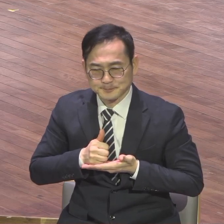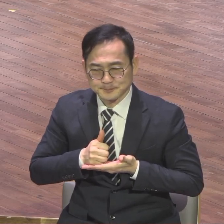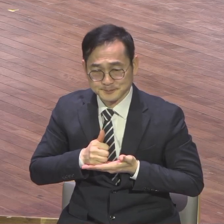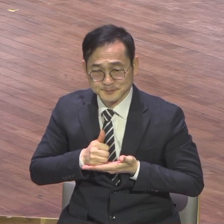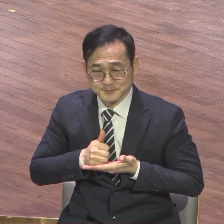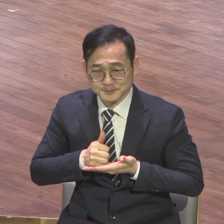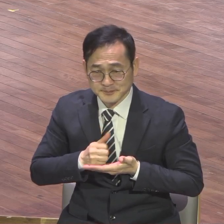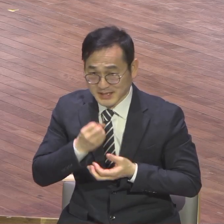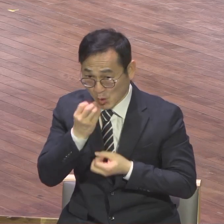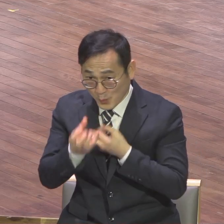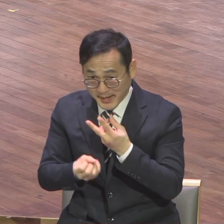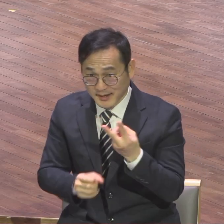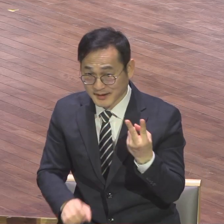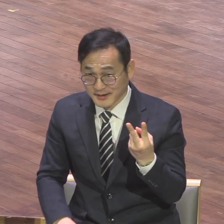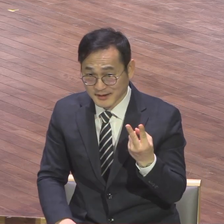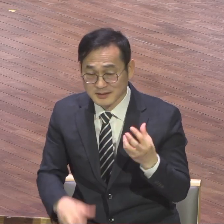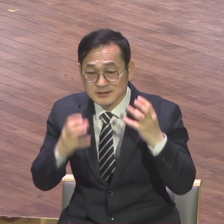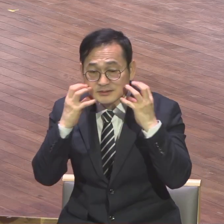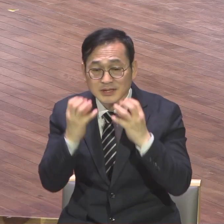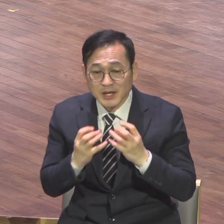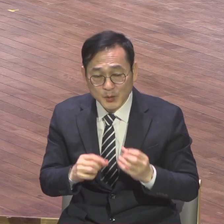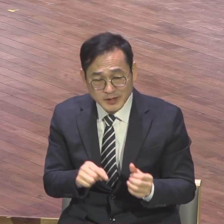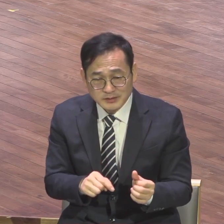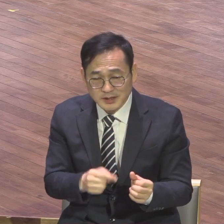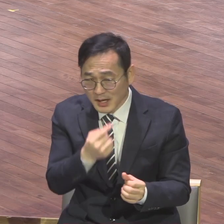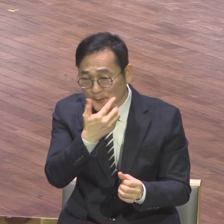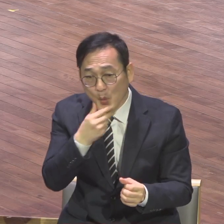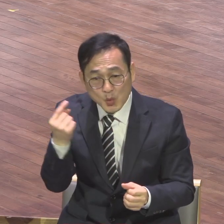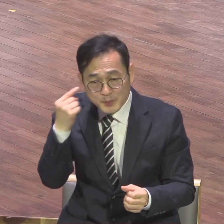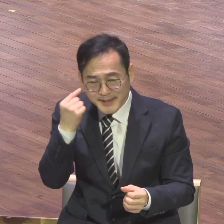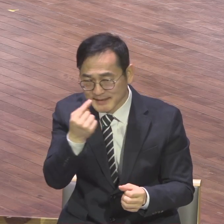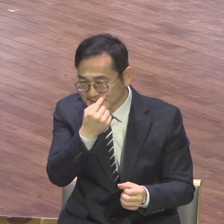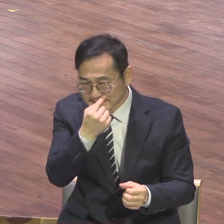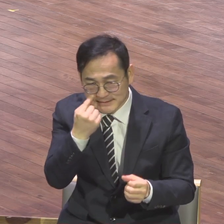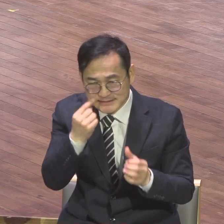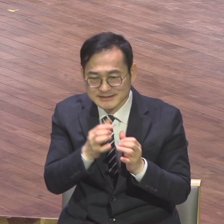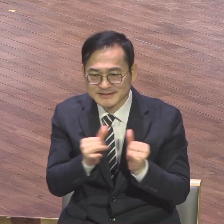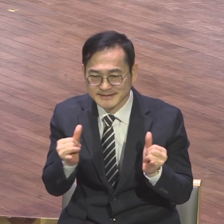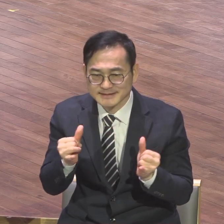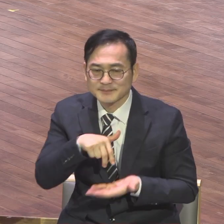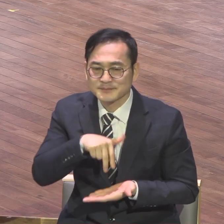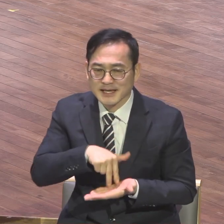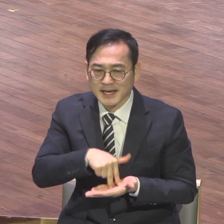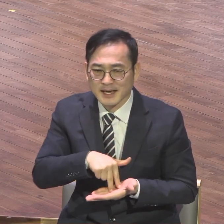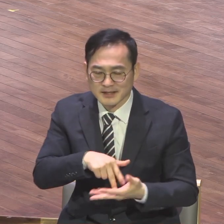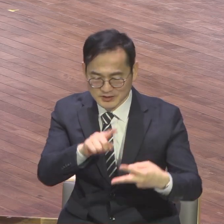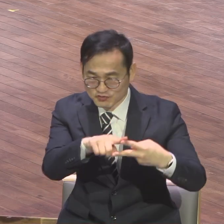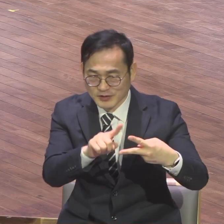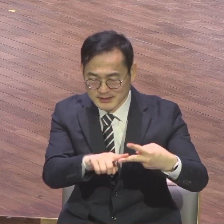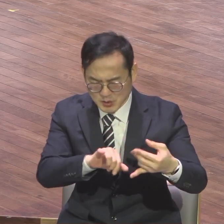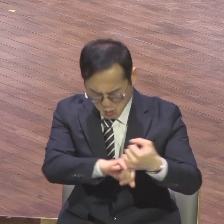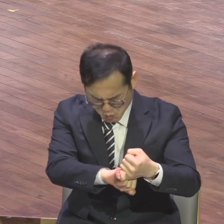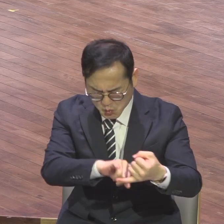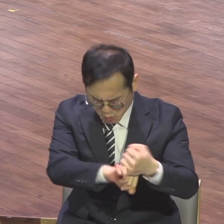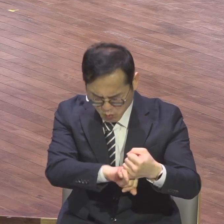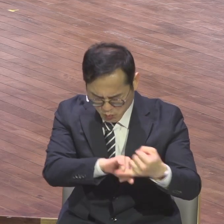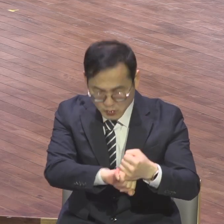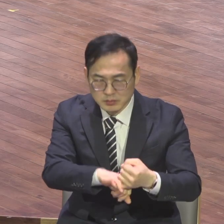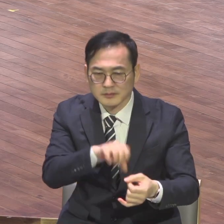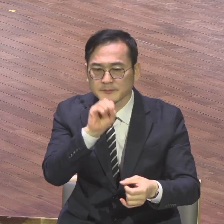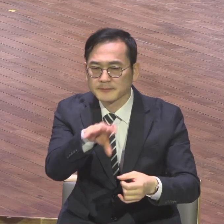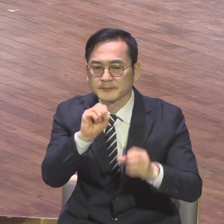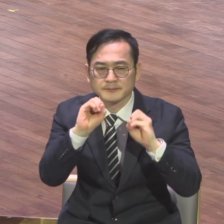가지. 세례 요한은요 복음의 정의를 확실하게 이 사실을 이스라엘 백성들에게 선포했습니다.